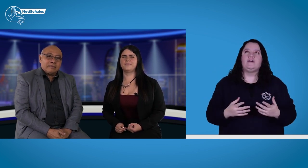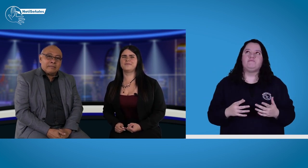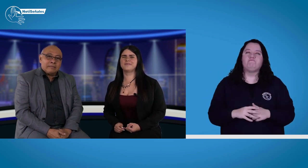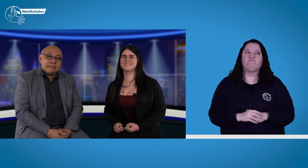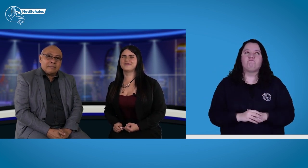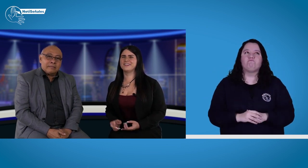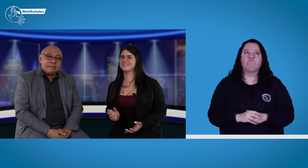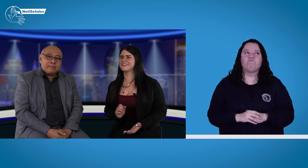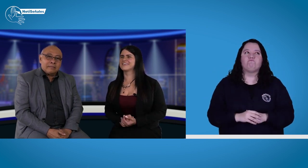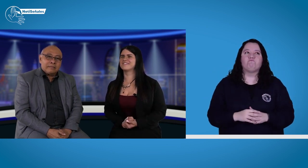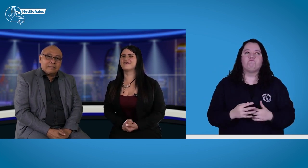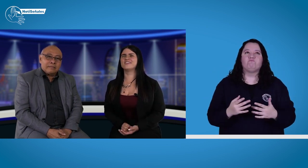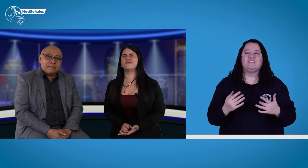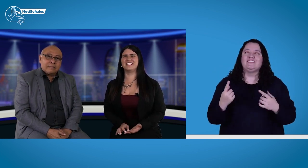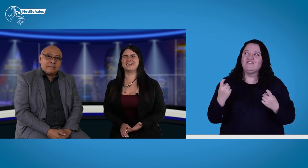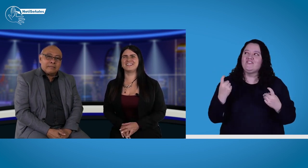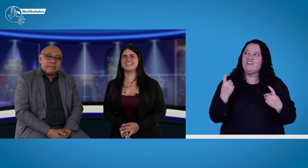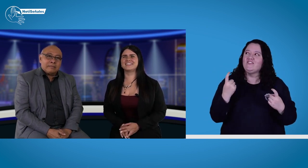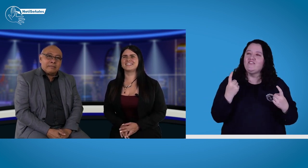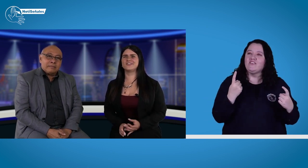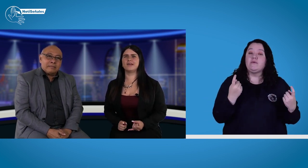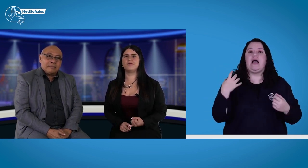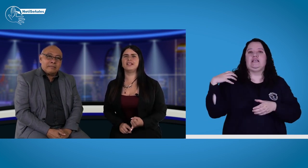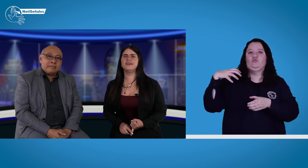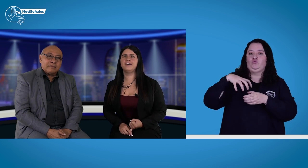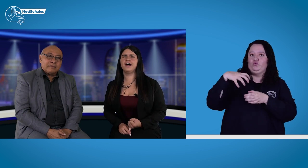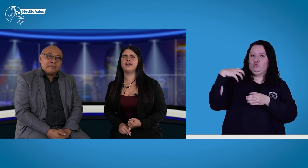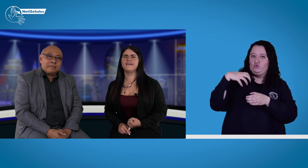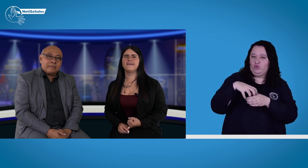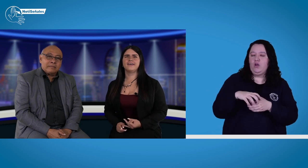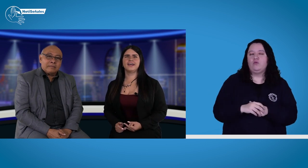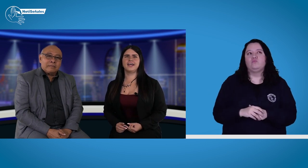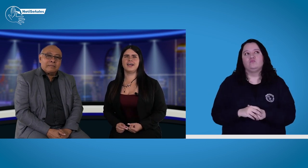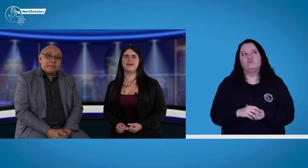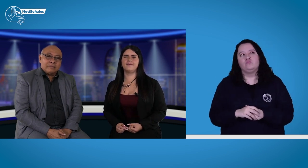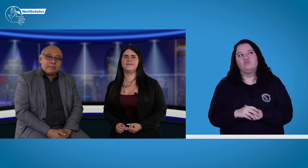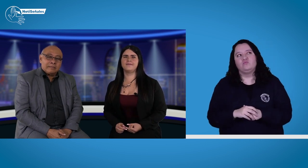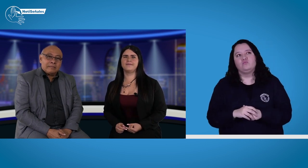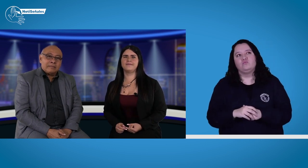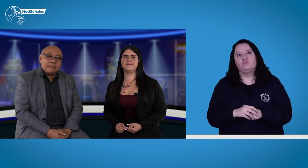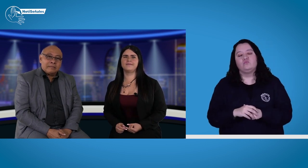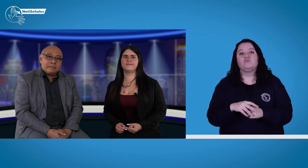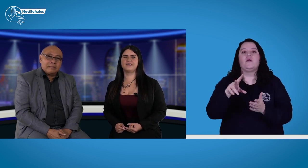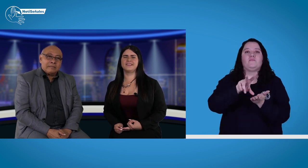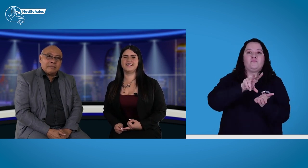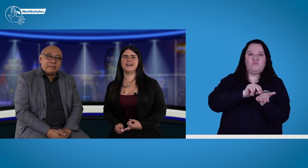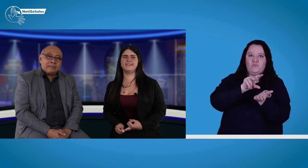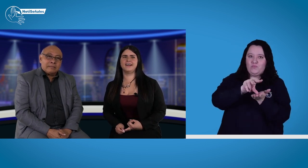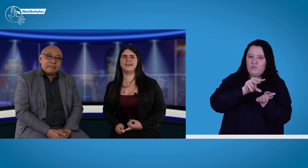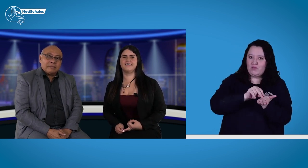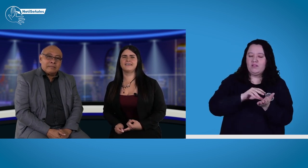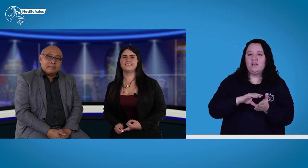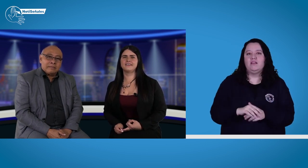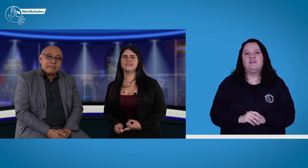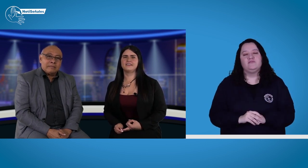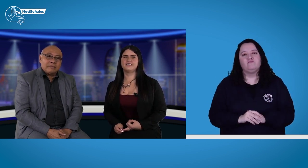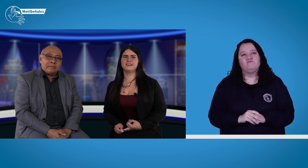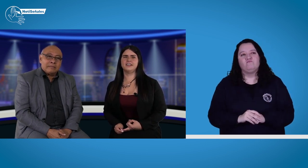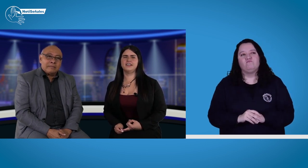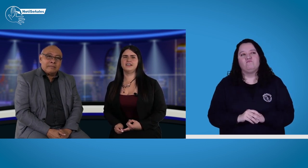Ciudad Bolívar, Fuente Aranda